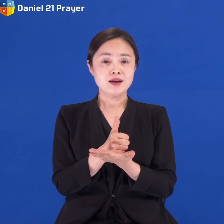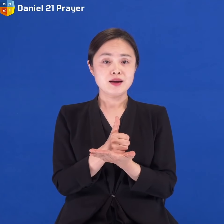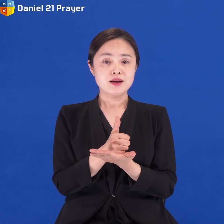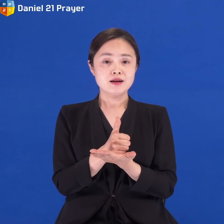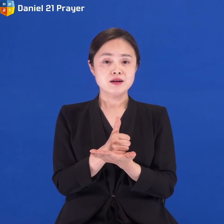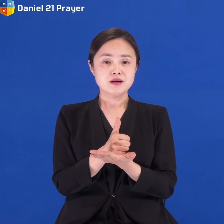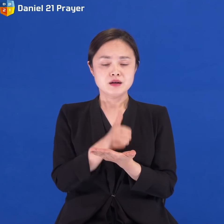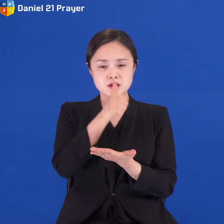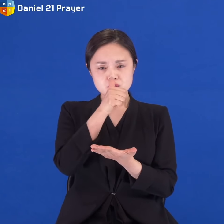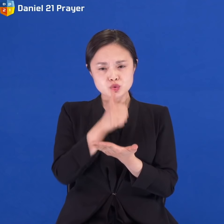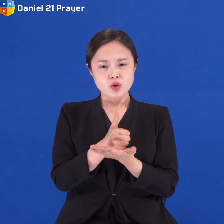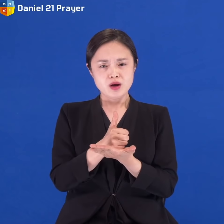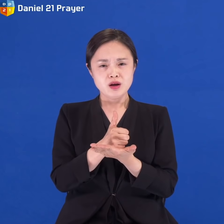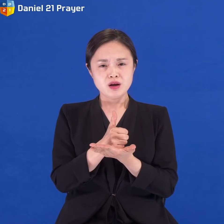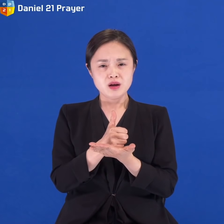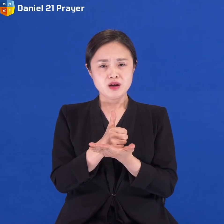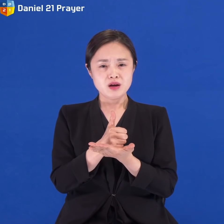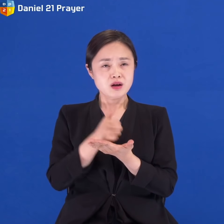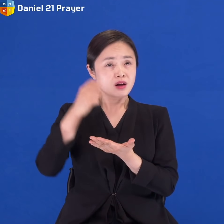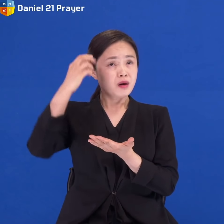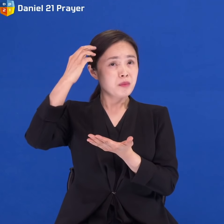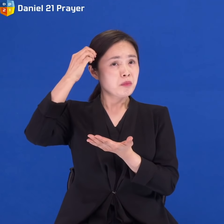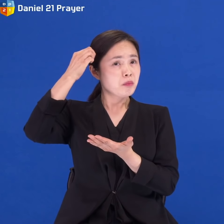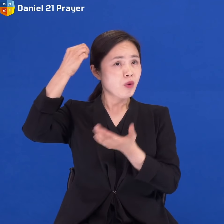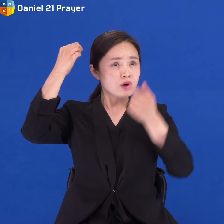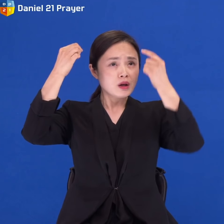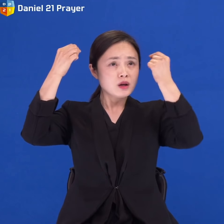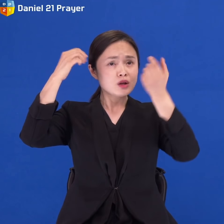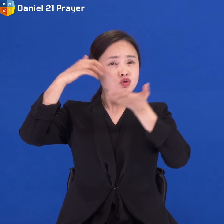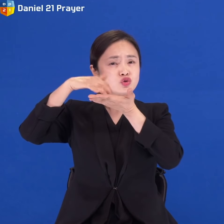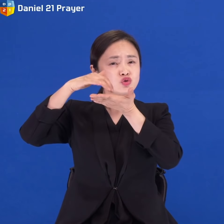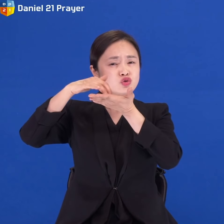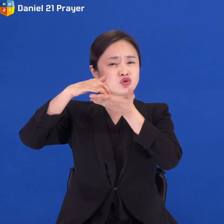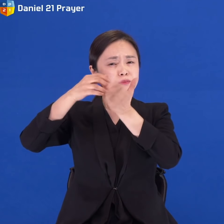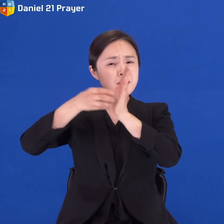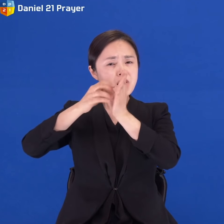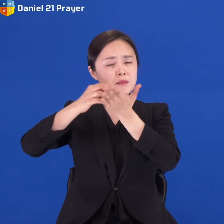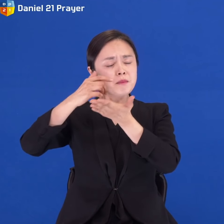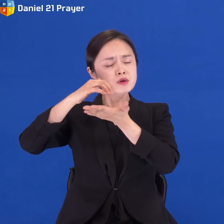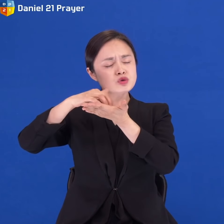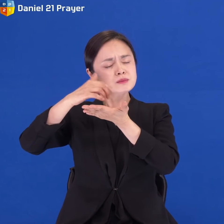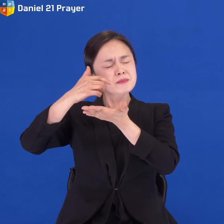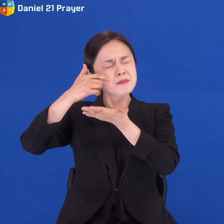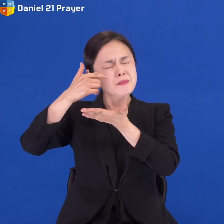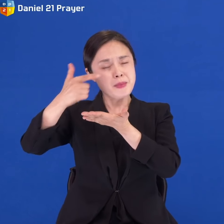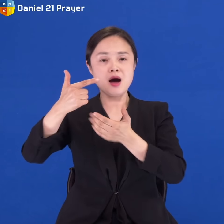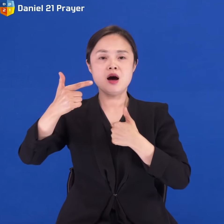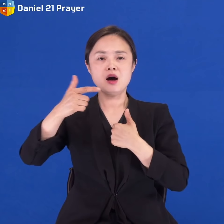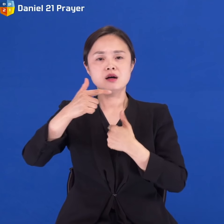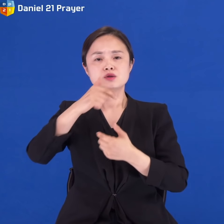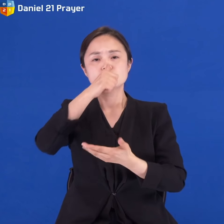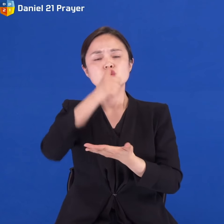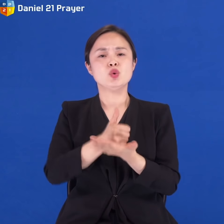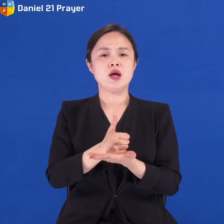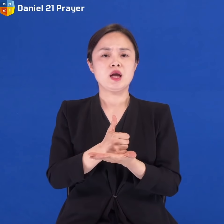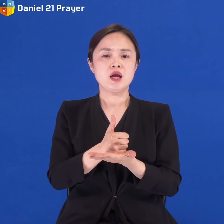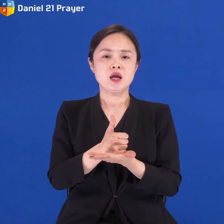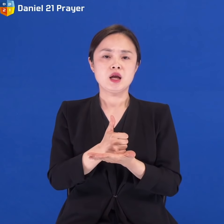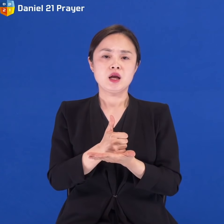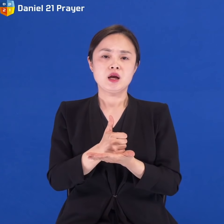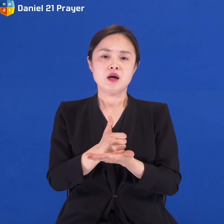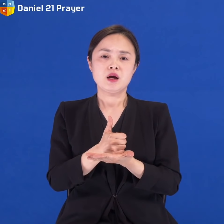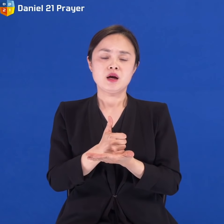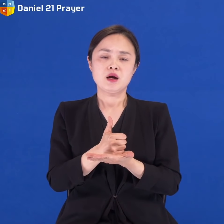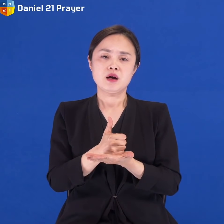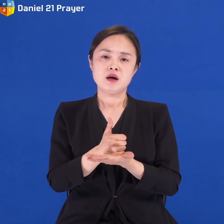죄가 가득 차 있어서 저는 벗어날 방도를 오직 내